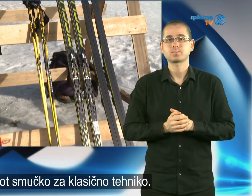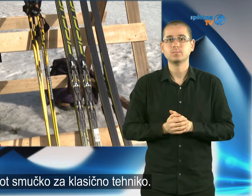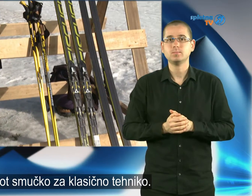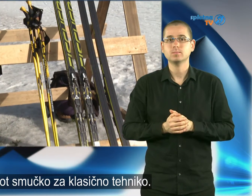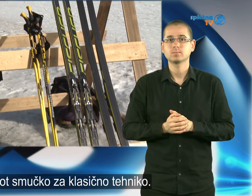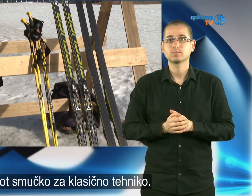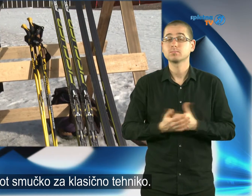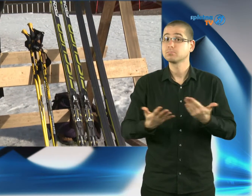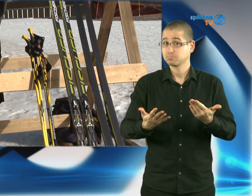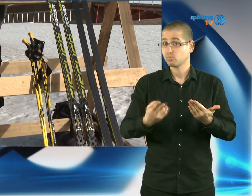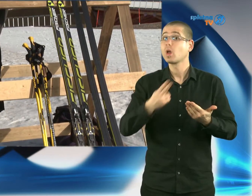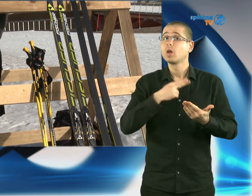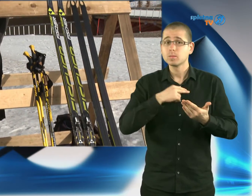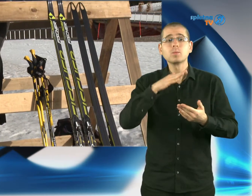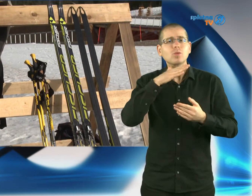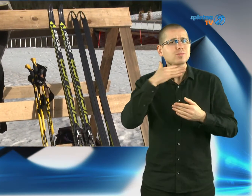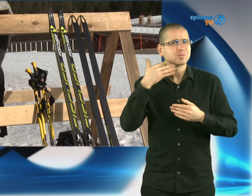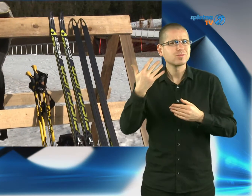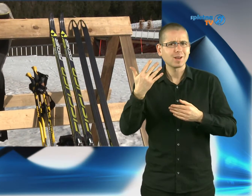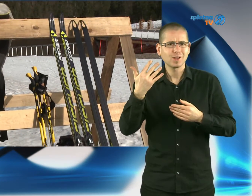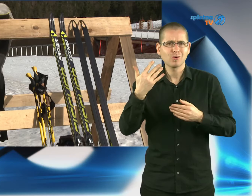klasično tehniko.